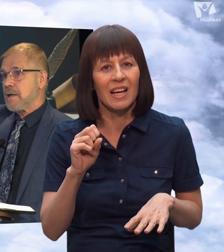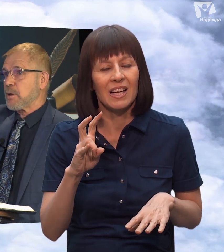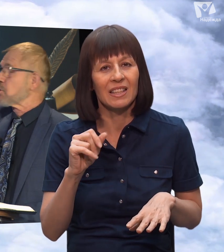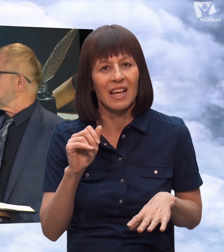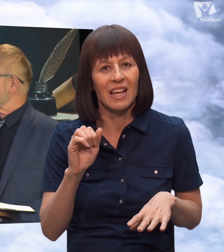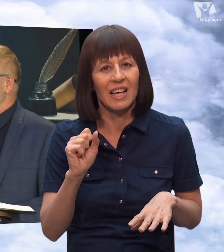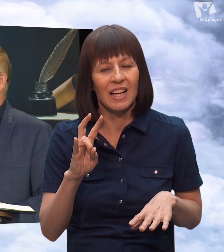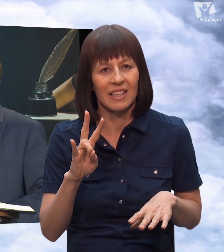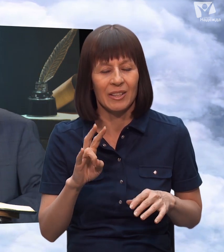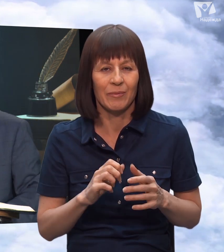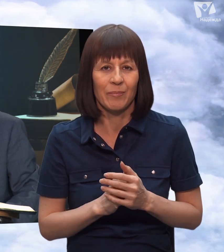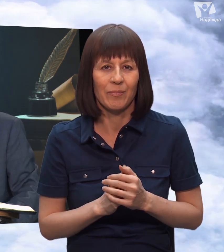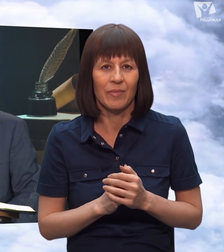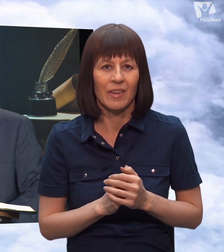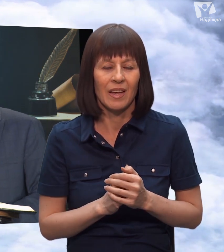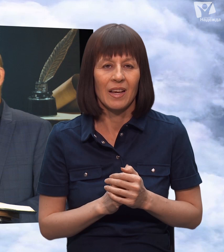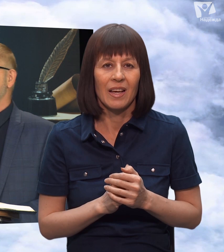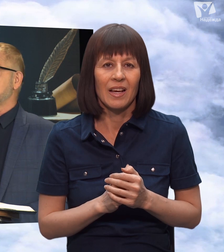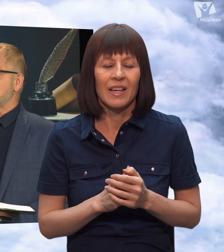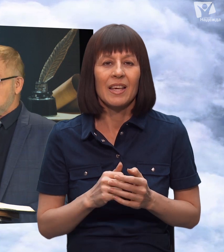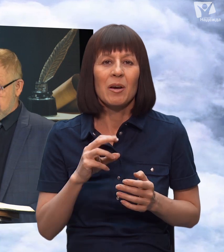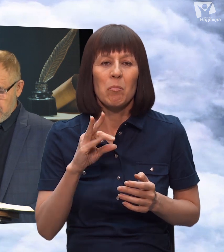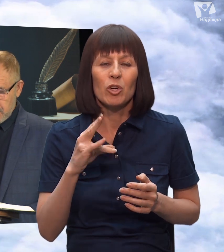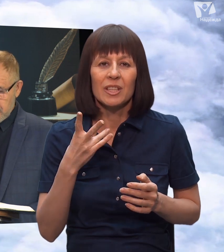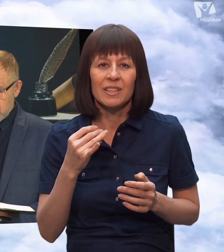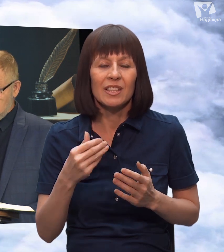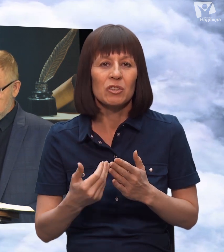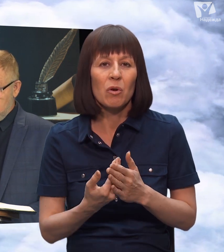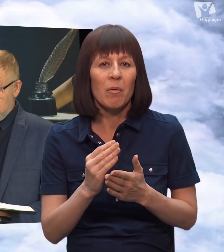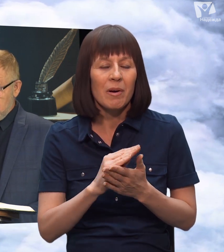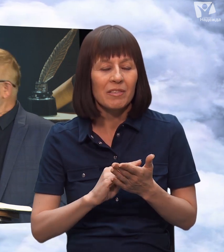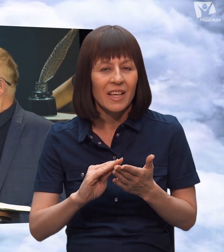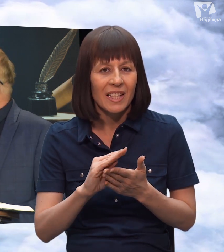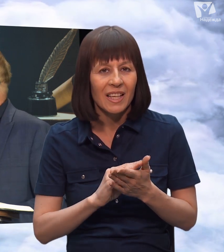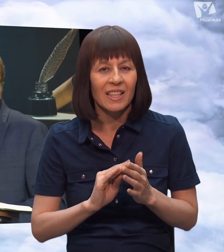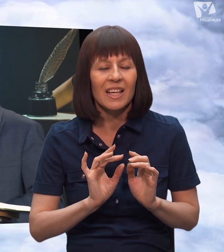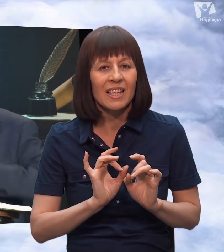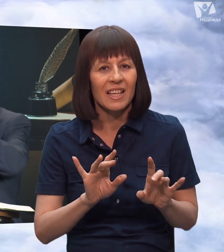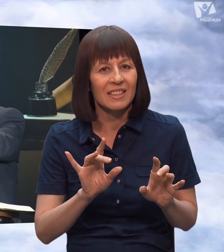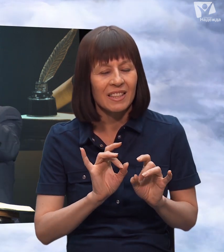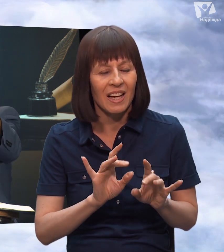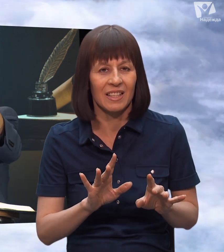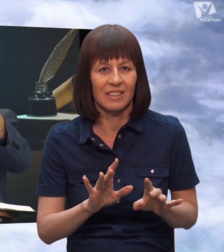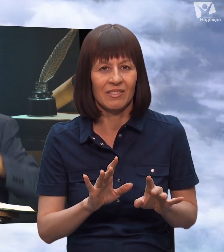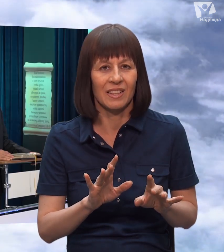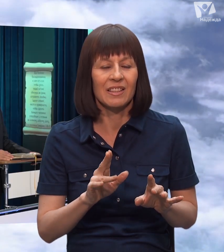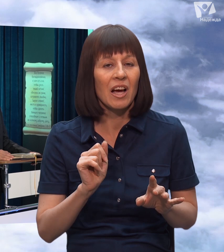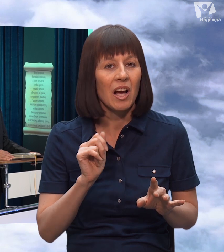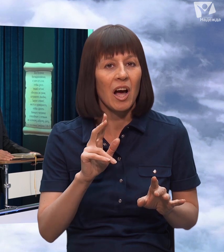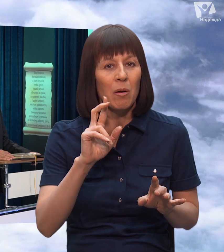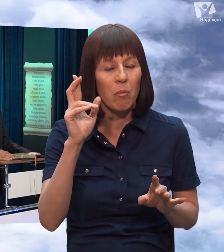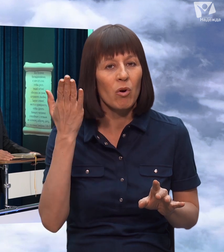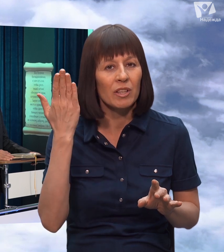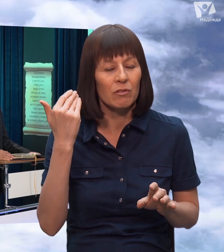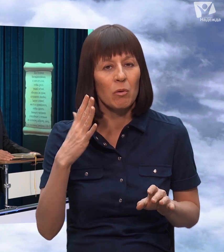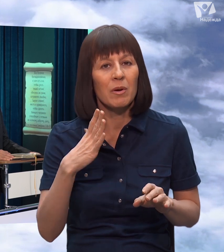получили закон и и каким путем господь их прошел и вот они подошли уже к обетованной земле